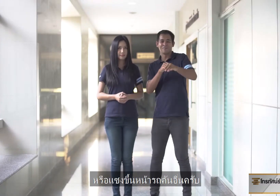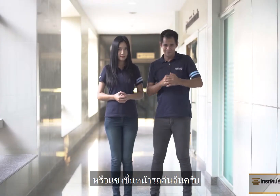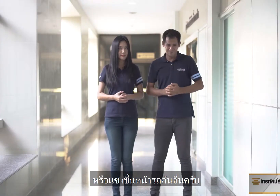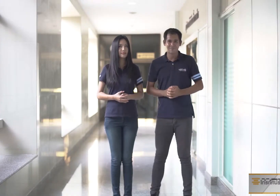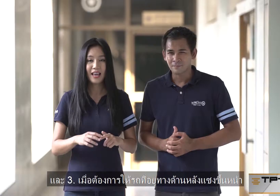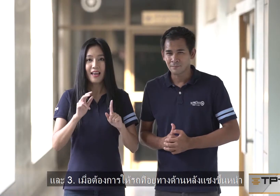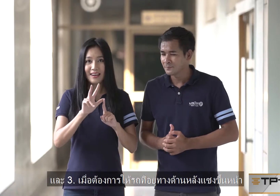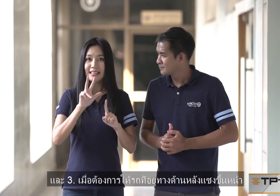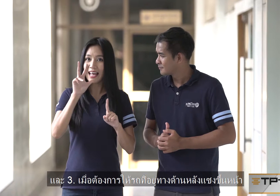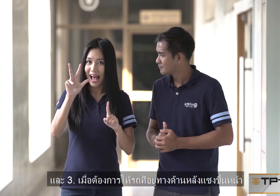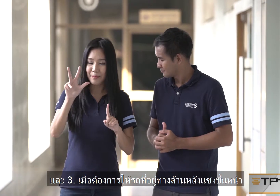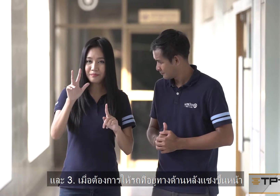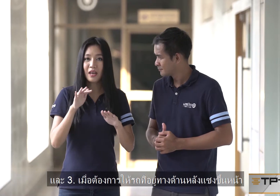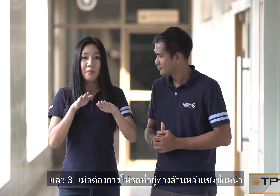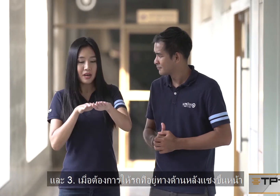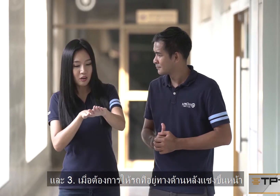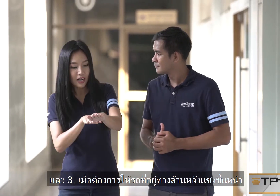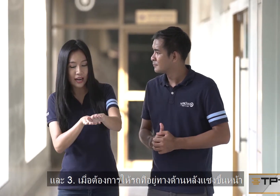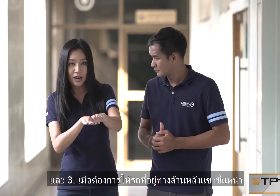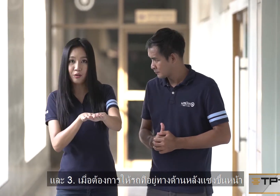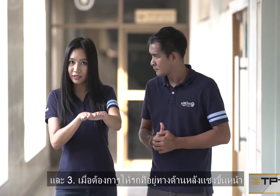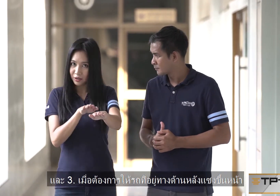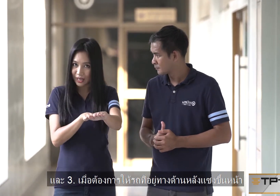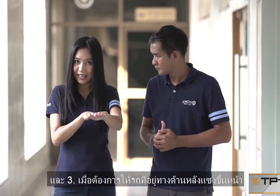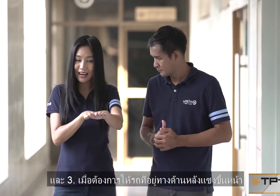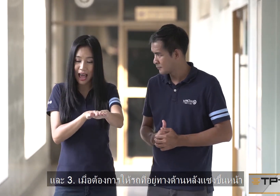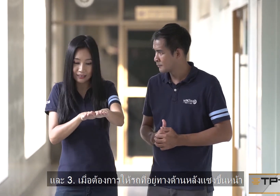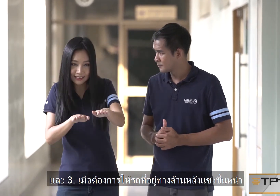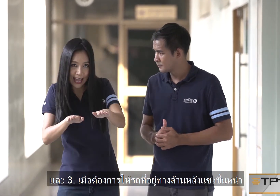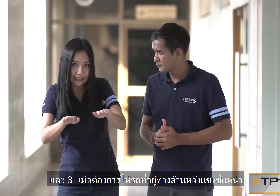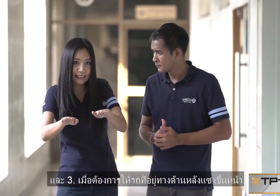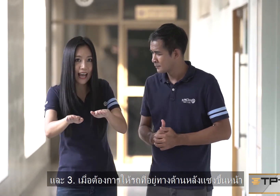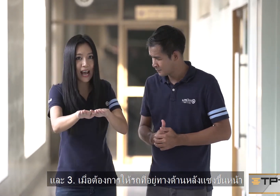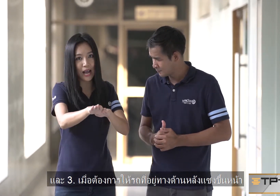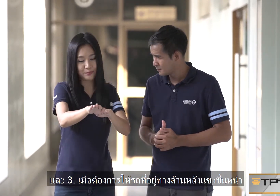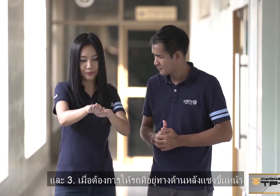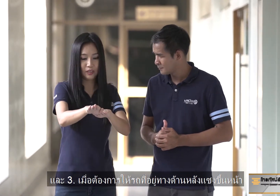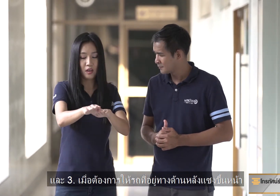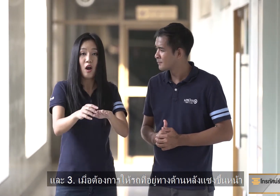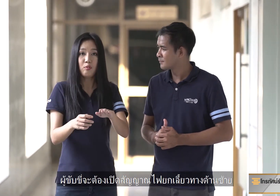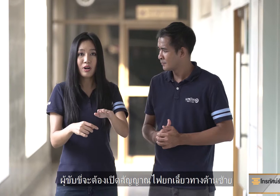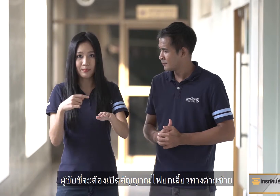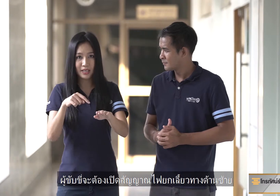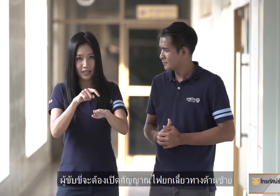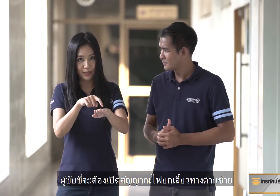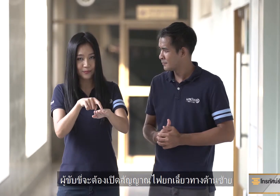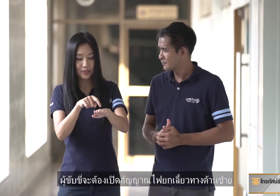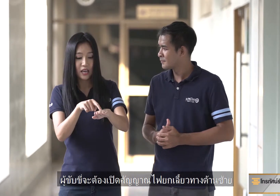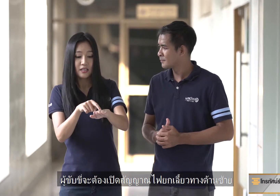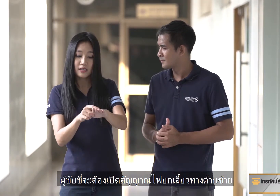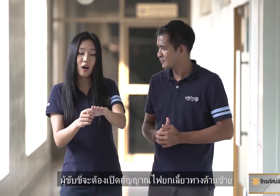ครับ และ3เมื่อต้องการให้รถที่อยู่ทางด้านหลังแซงขึ้นหน้าผู้ขับ